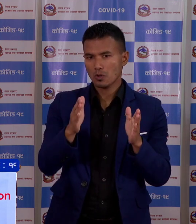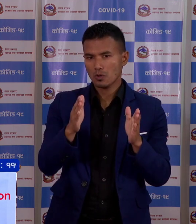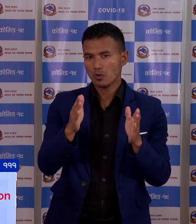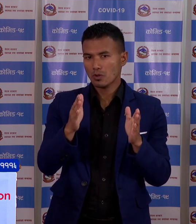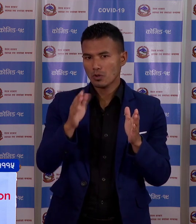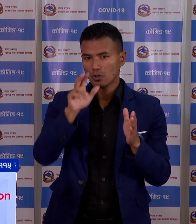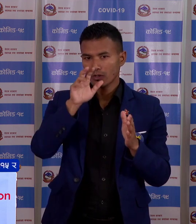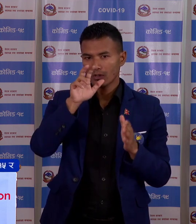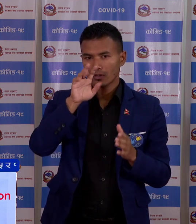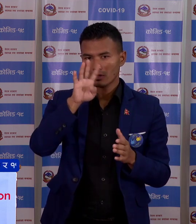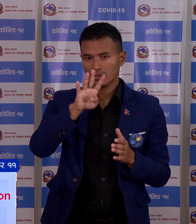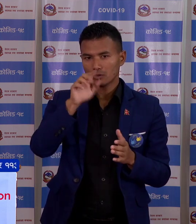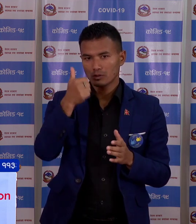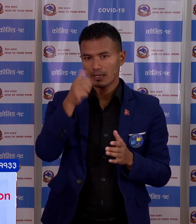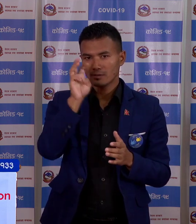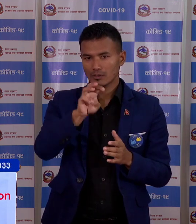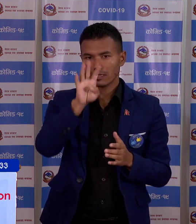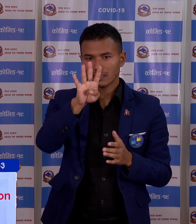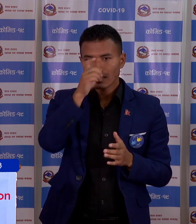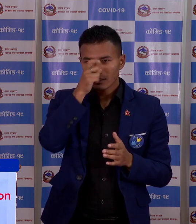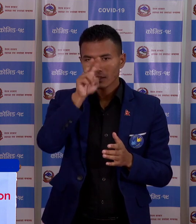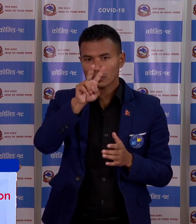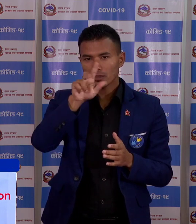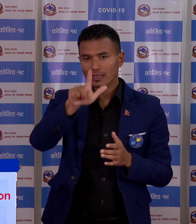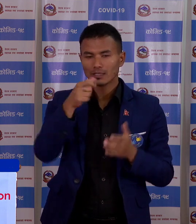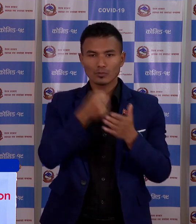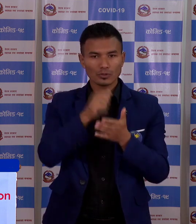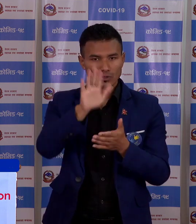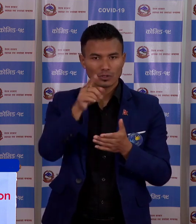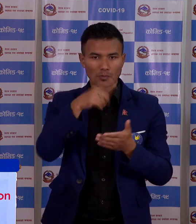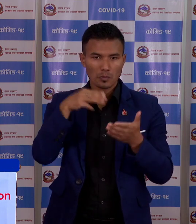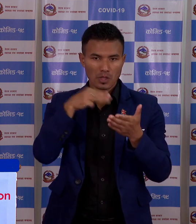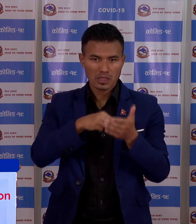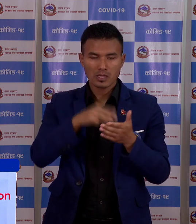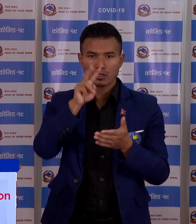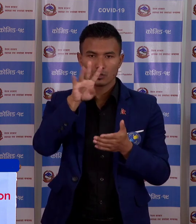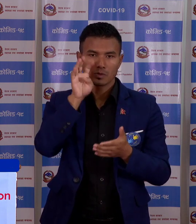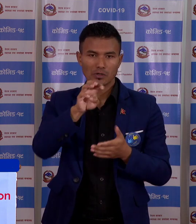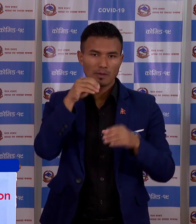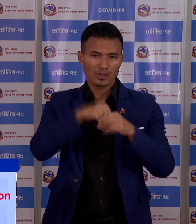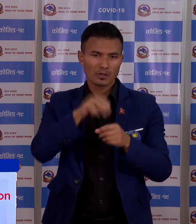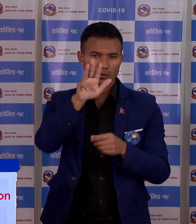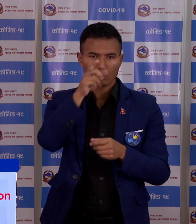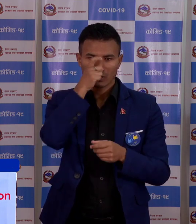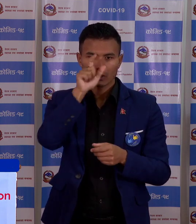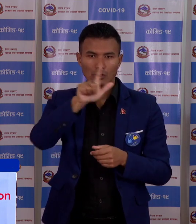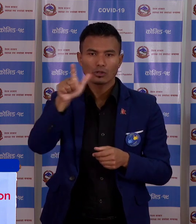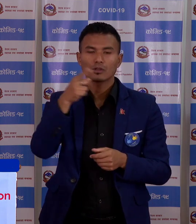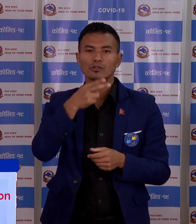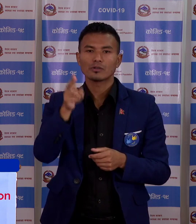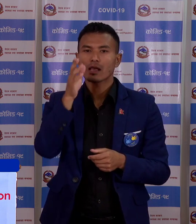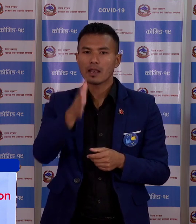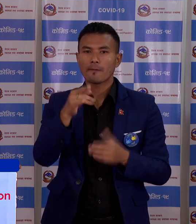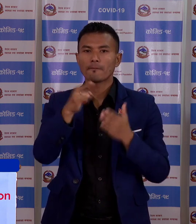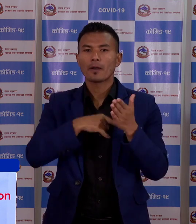46,427 पुगेको छा जस्मद्दे गता 24 गंटा मा मात्र 977 जानाले